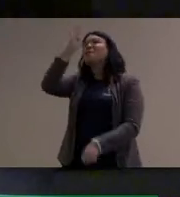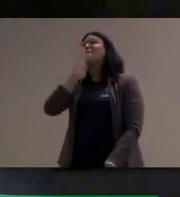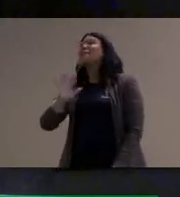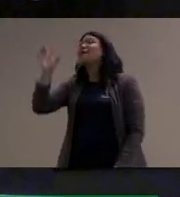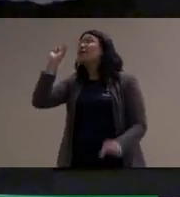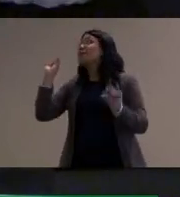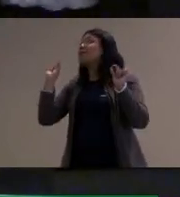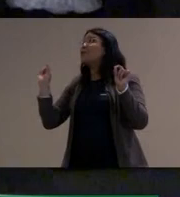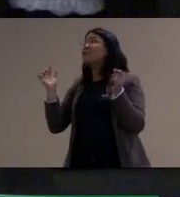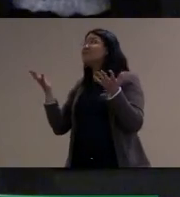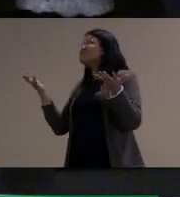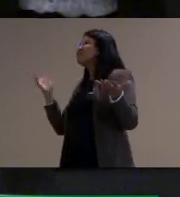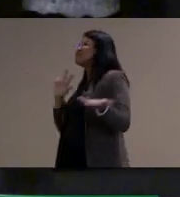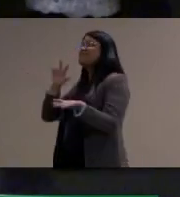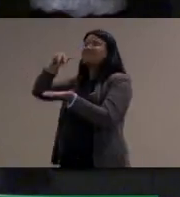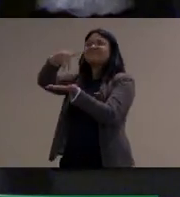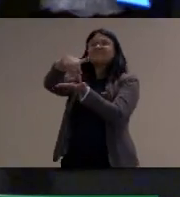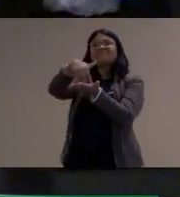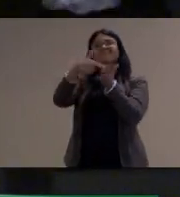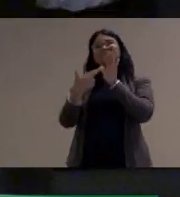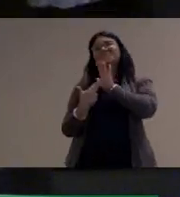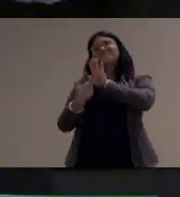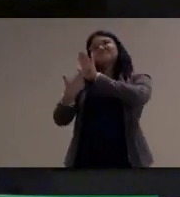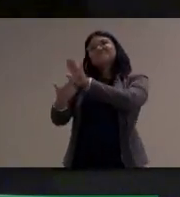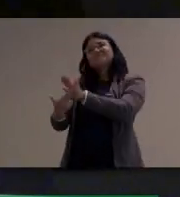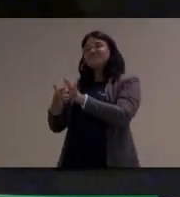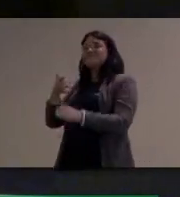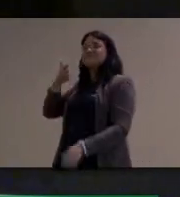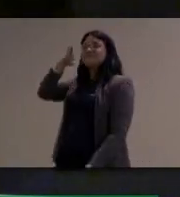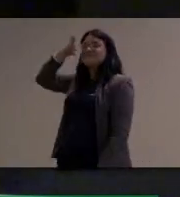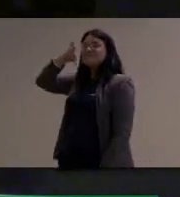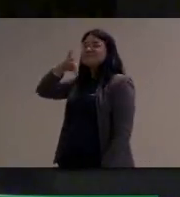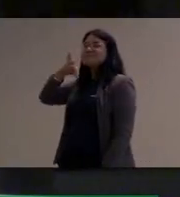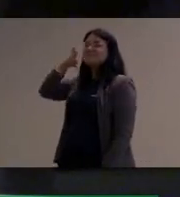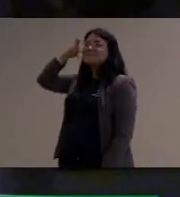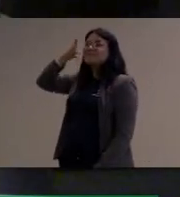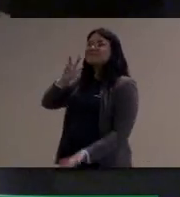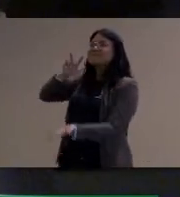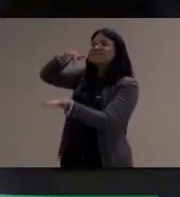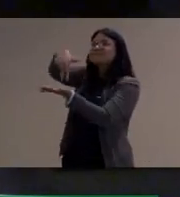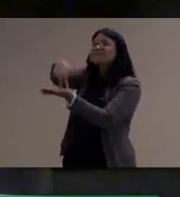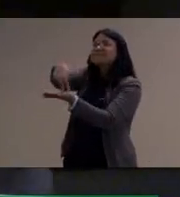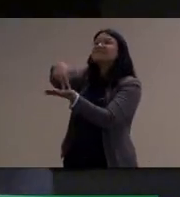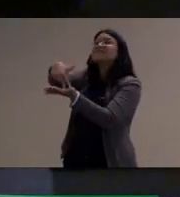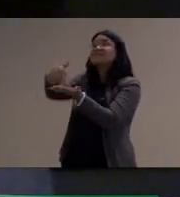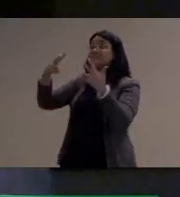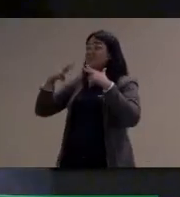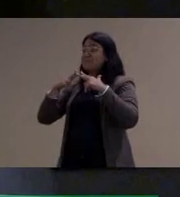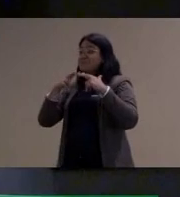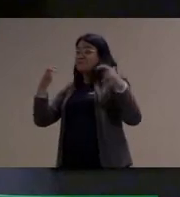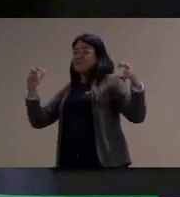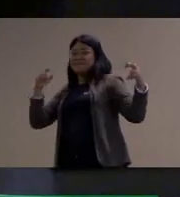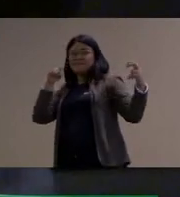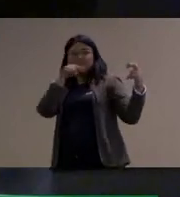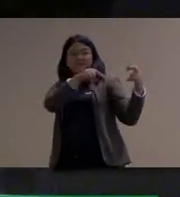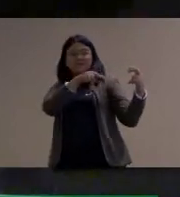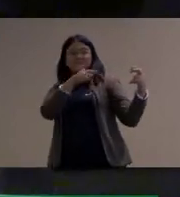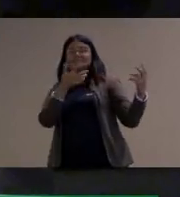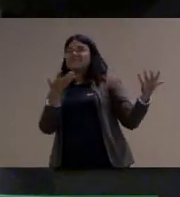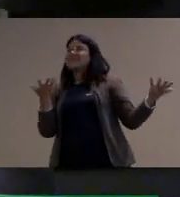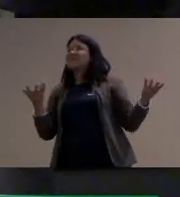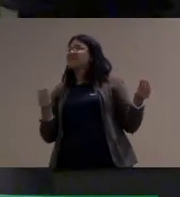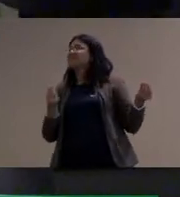o que nosso lugar de isso aí Florianópolis Florianópolis